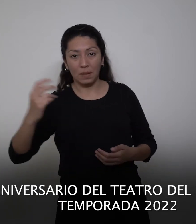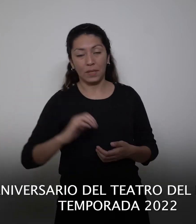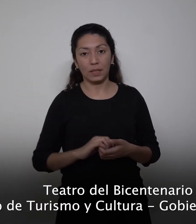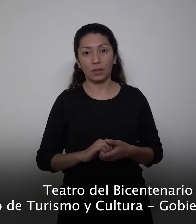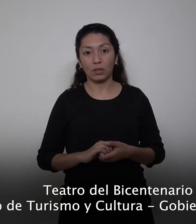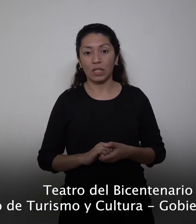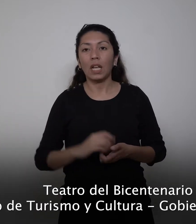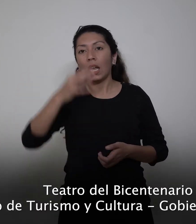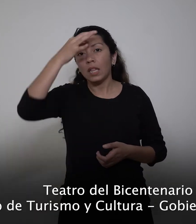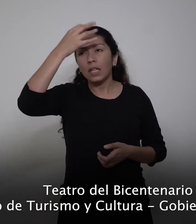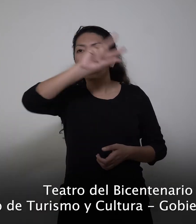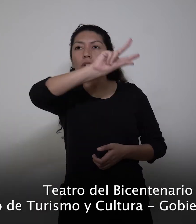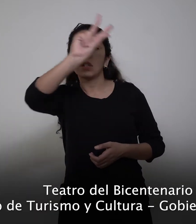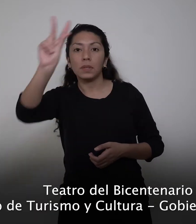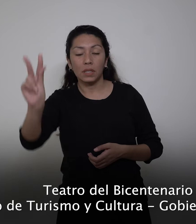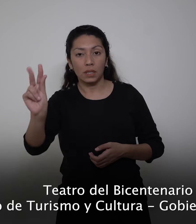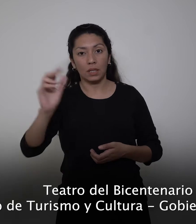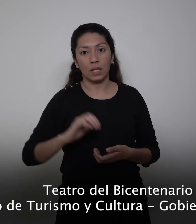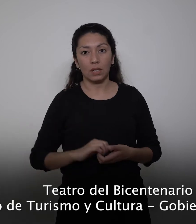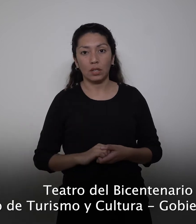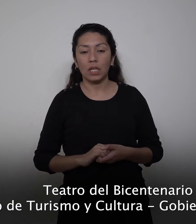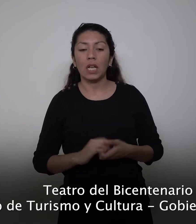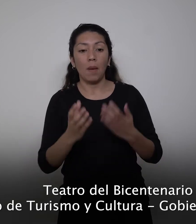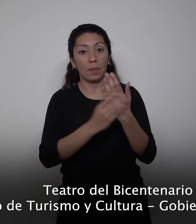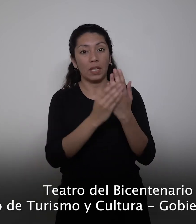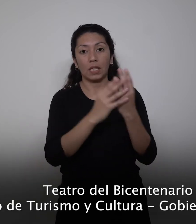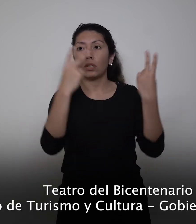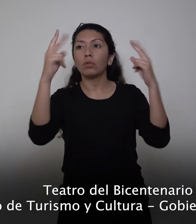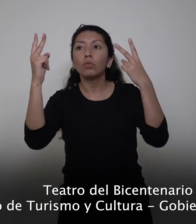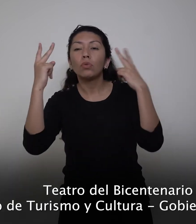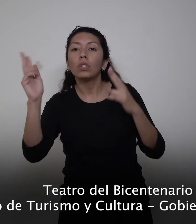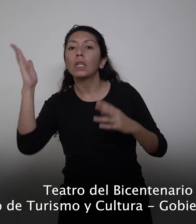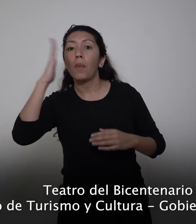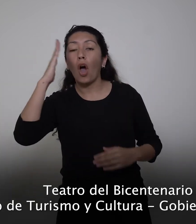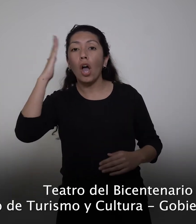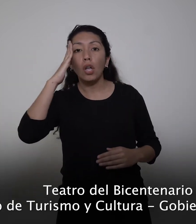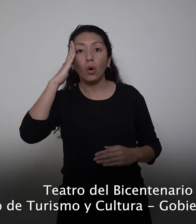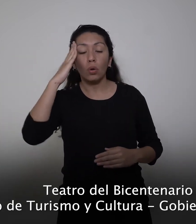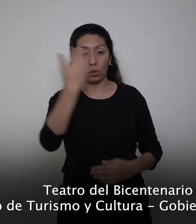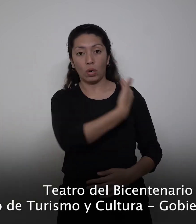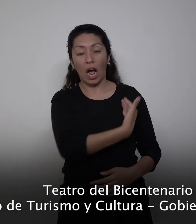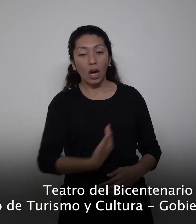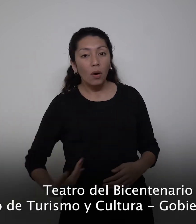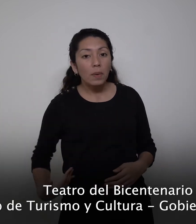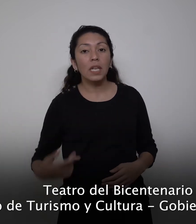teatro del Bicentenario Ministerio de turismo y cultura gobierno de San Juan